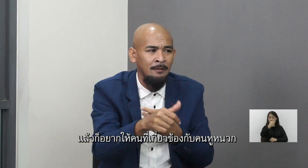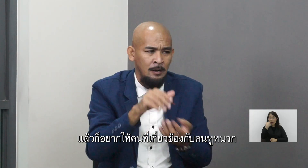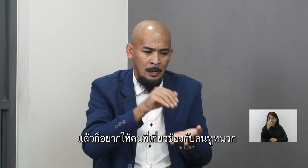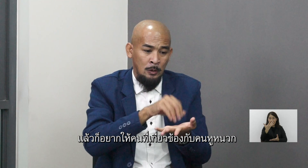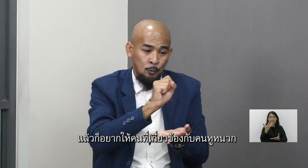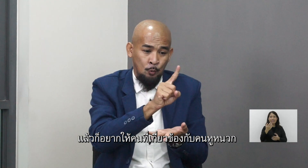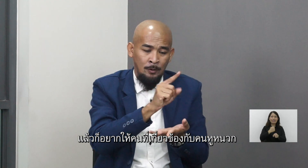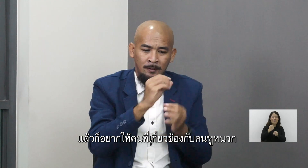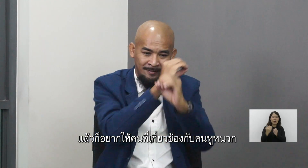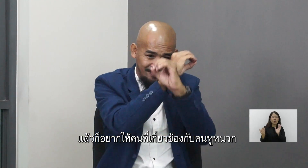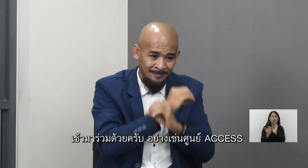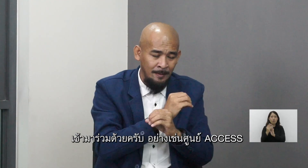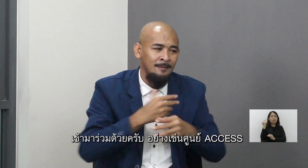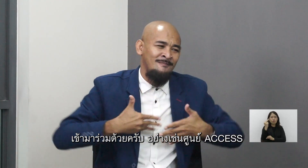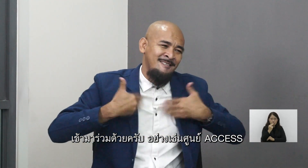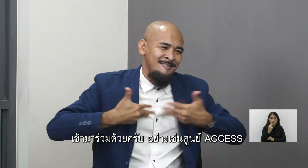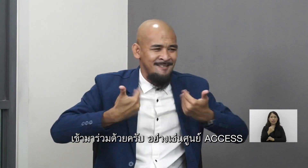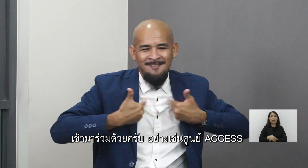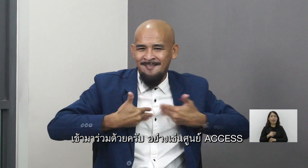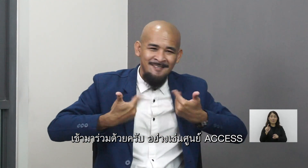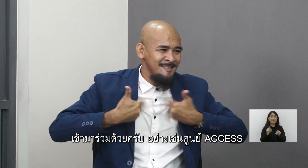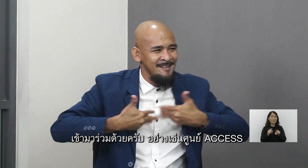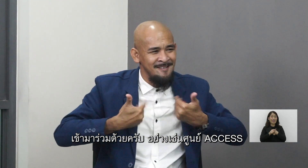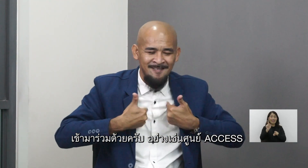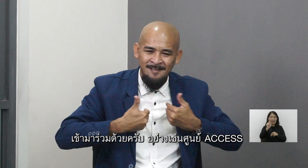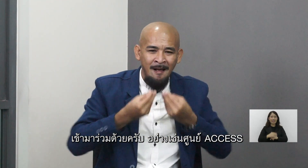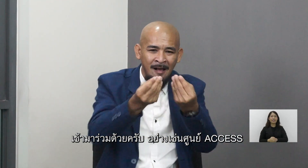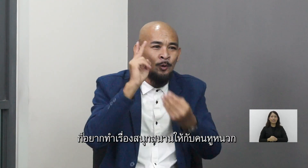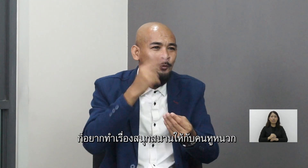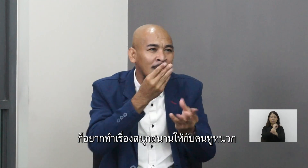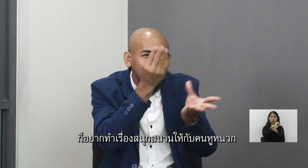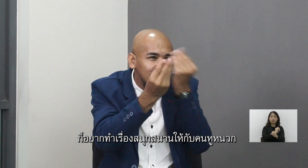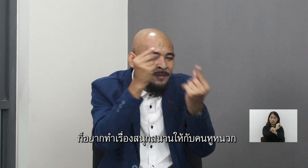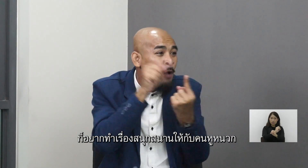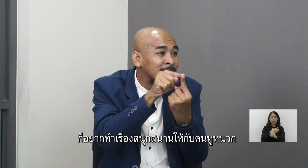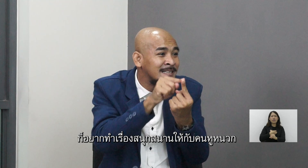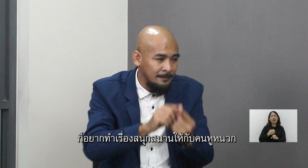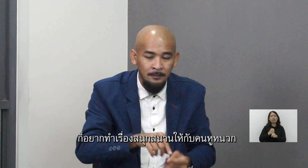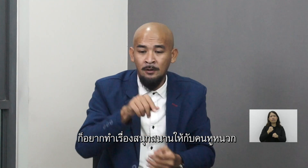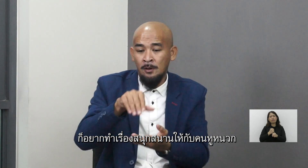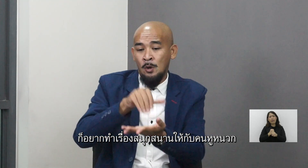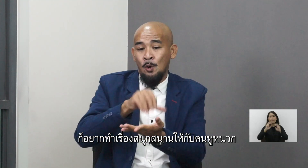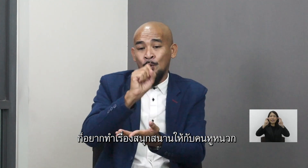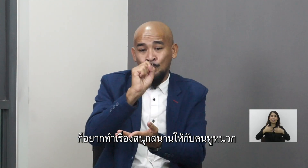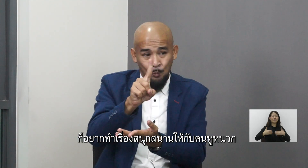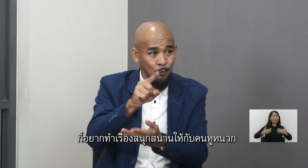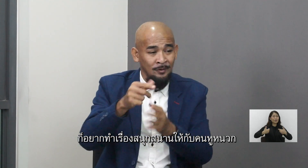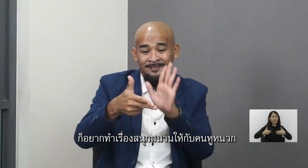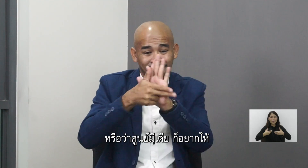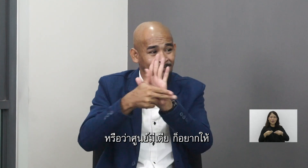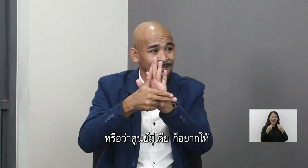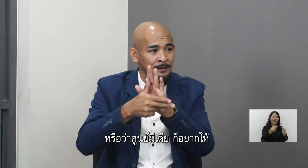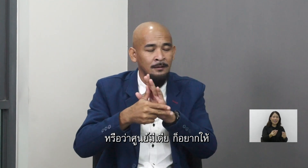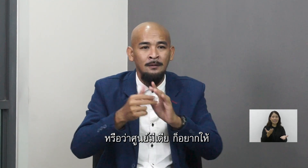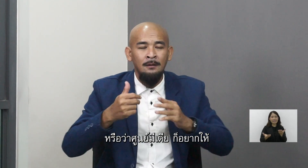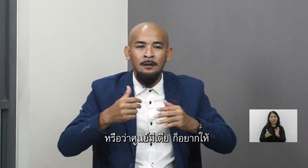ให้คนที่เกี่ยวข้องกับคนหูหนวกเข้ามาร่วมด้วยครับอย่างเช่นศูนย์ Access เนี่ยก็อยากทำเรื่องสนุกสนานให้กับคนหูหนวก